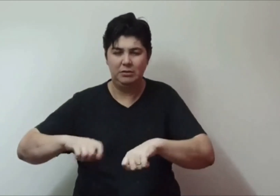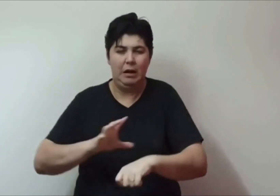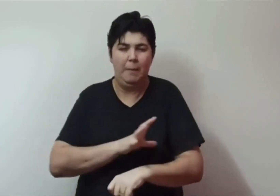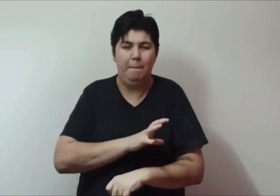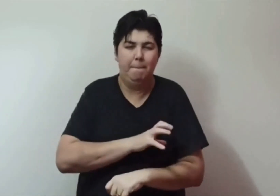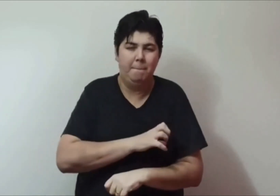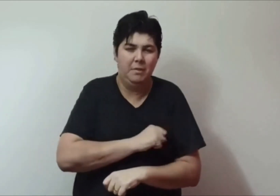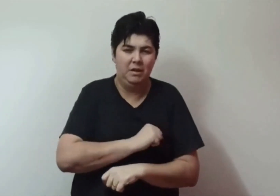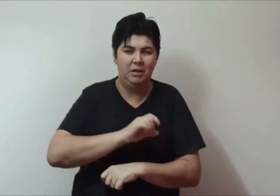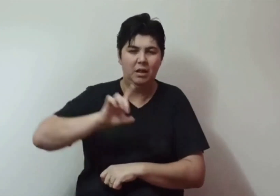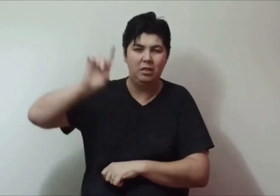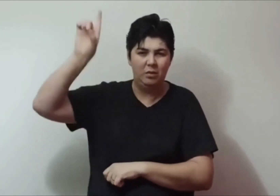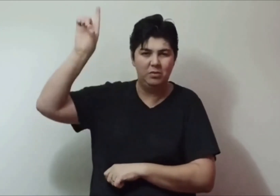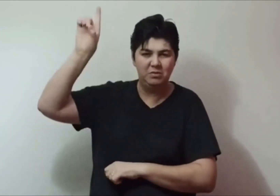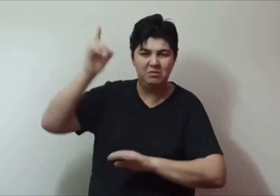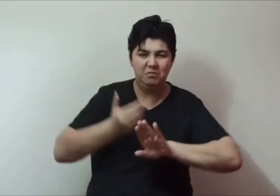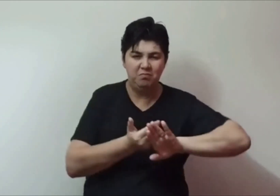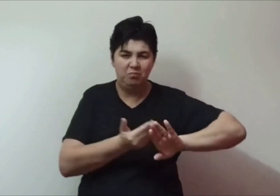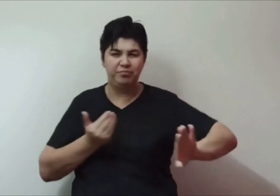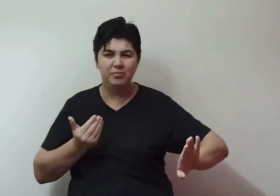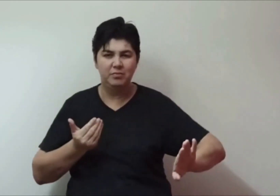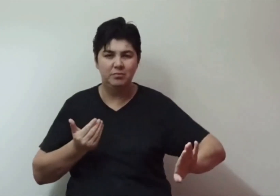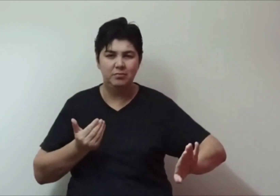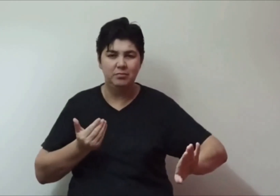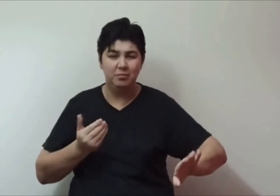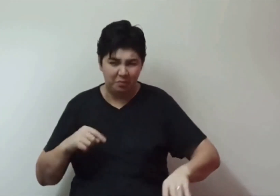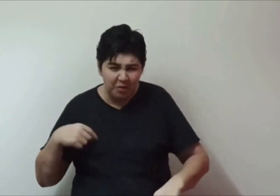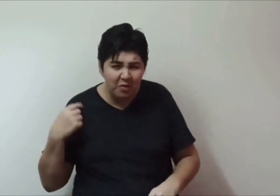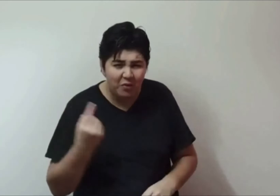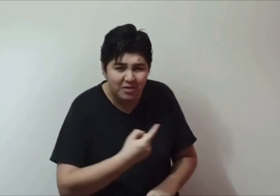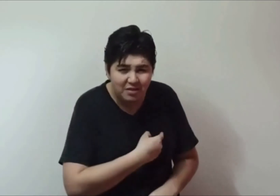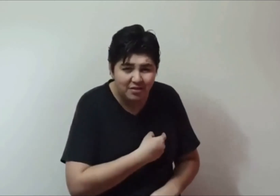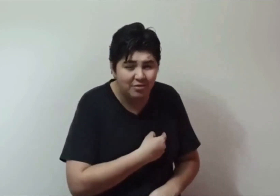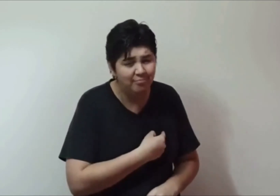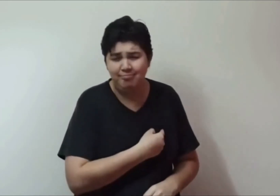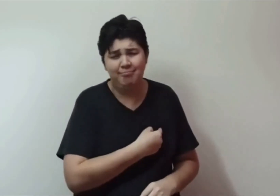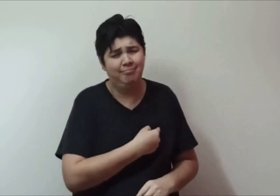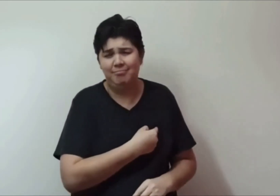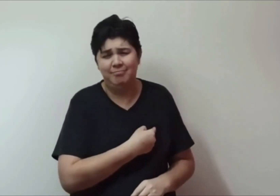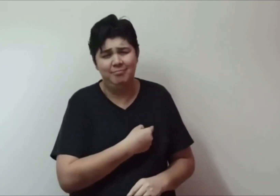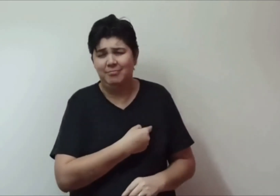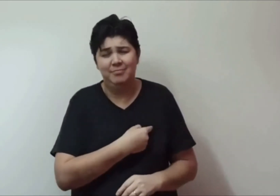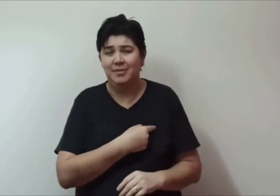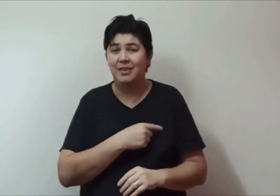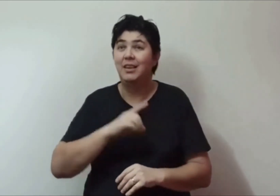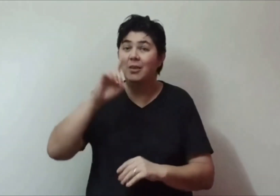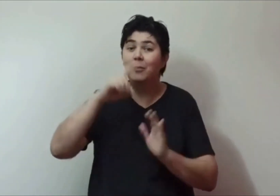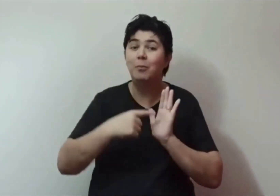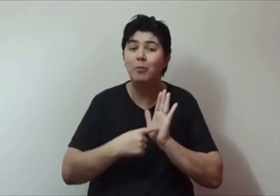será capaz de nos separar do amor de deus